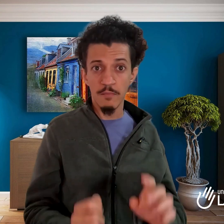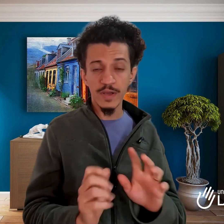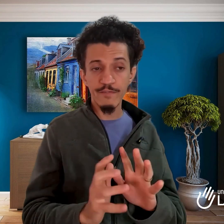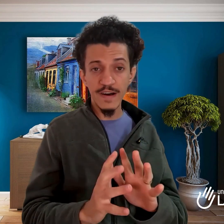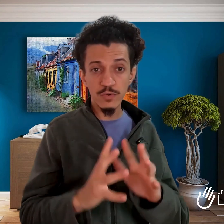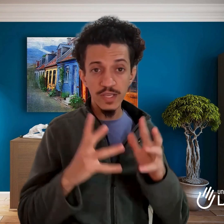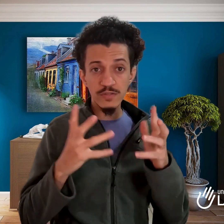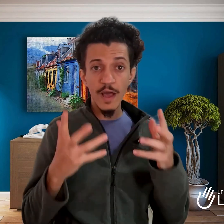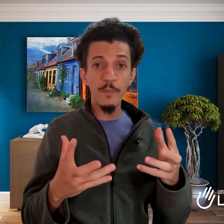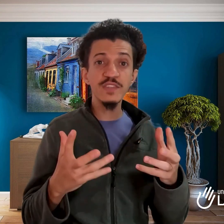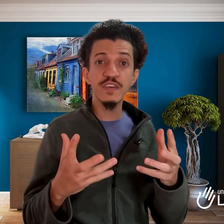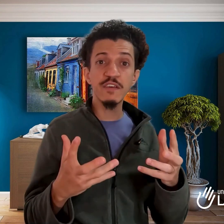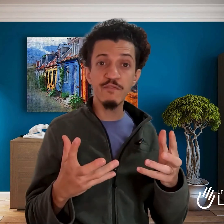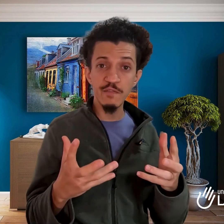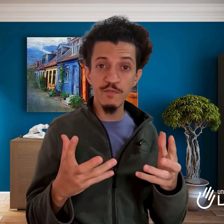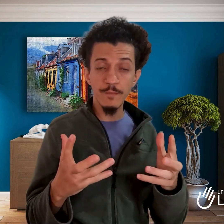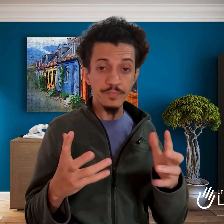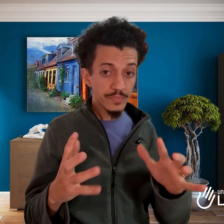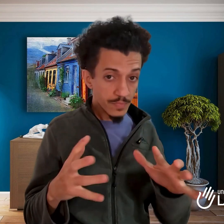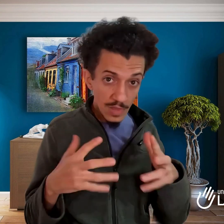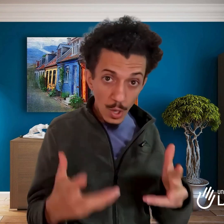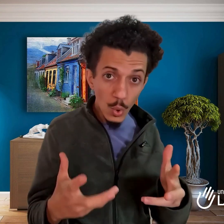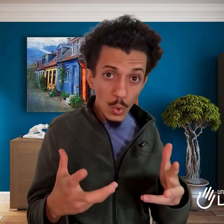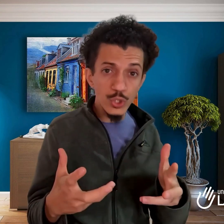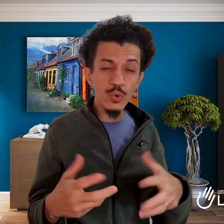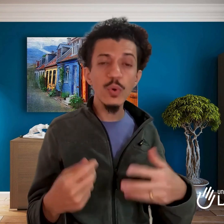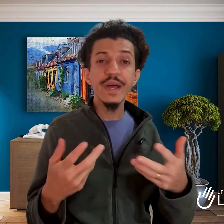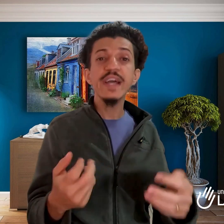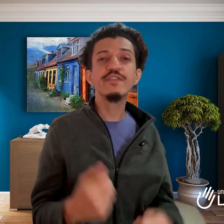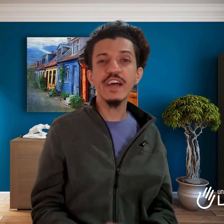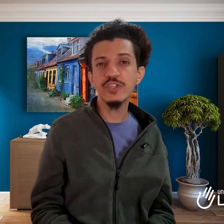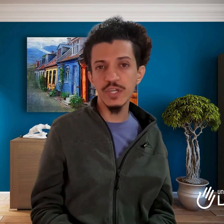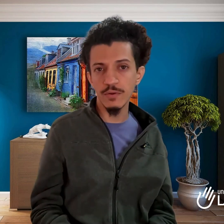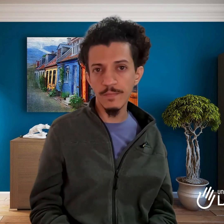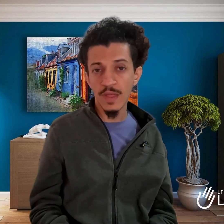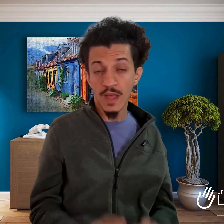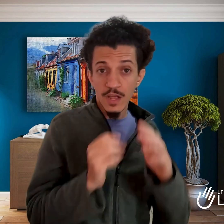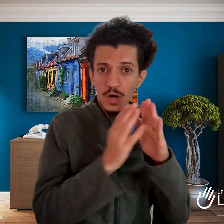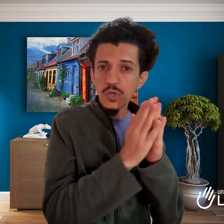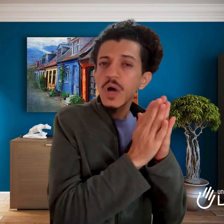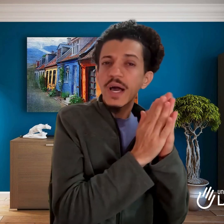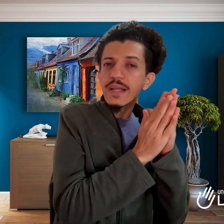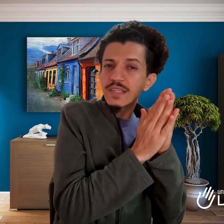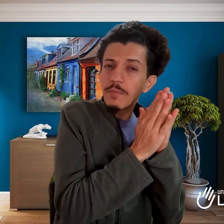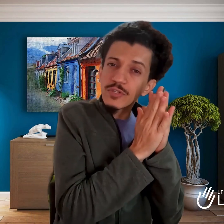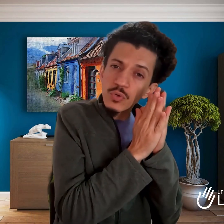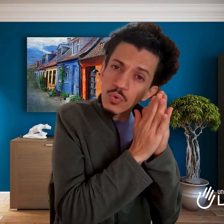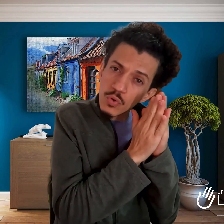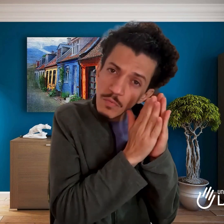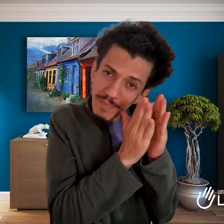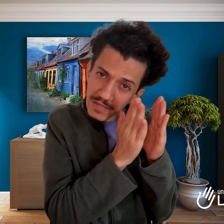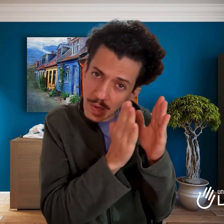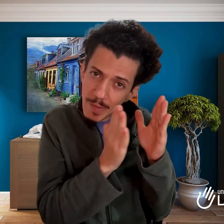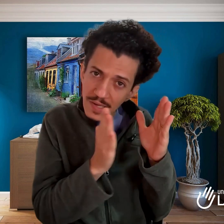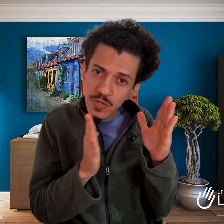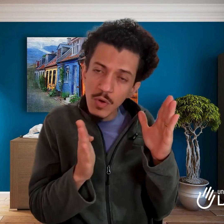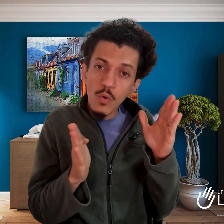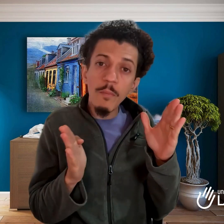faz com que isso realmente fique vivo, lúdico e divertido. E nós organizamos isso tudo num passo a passo, com